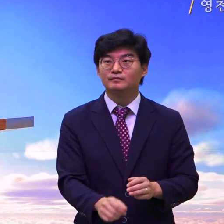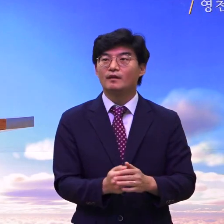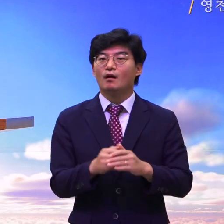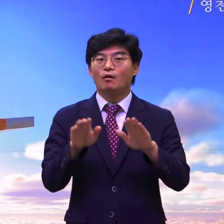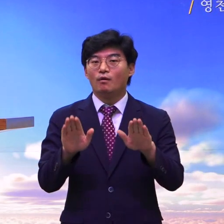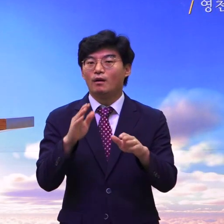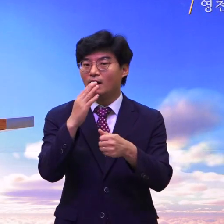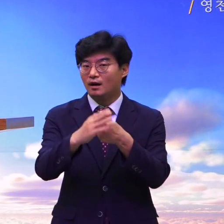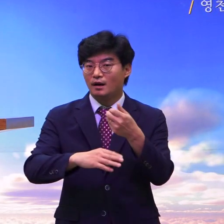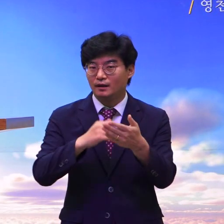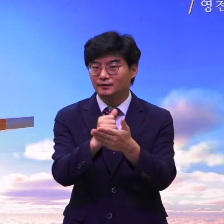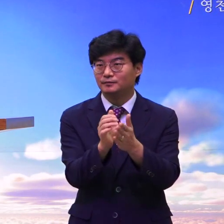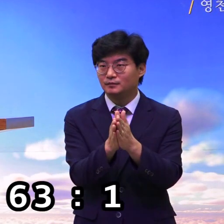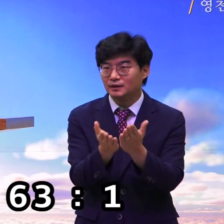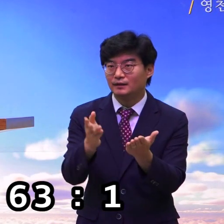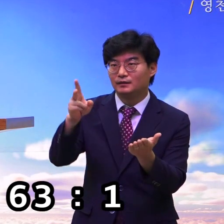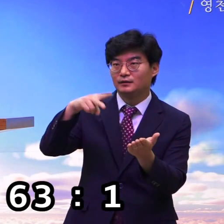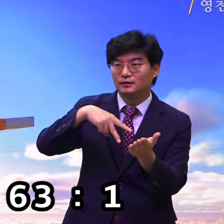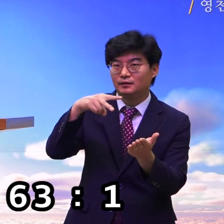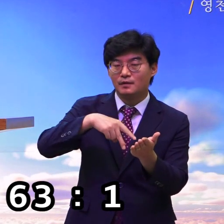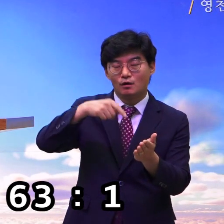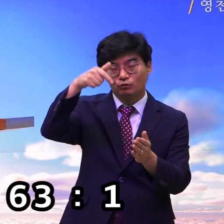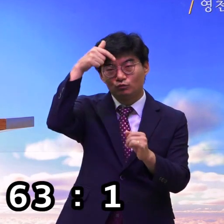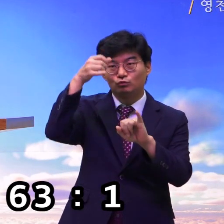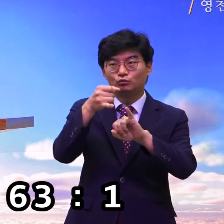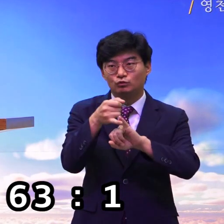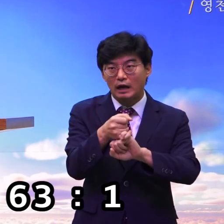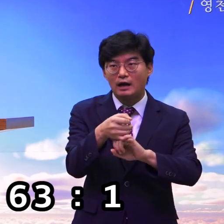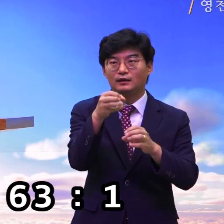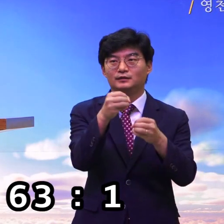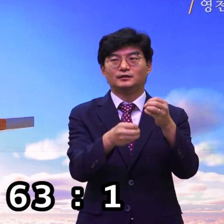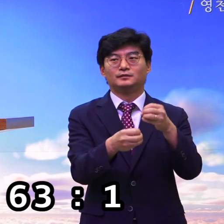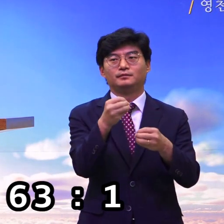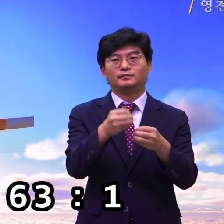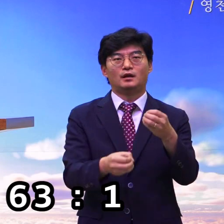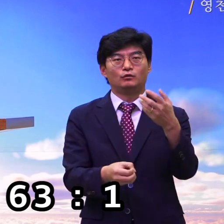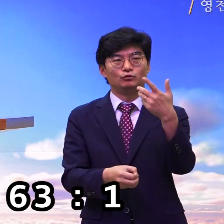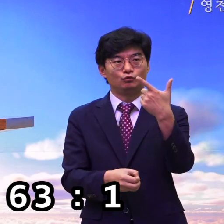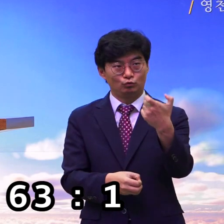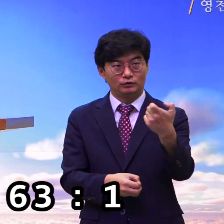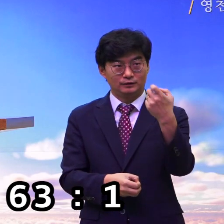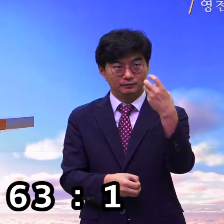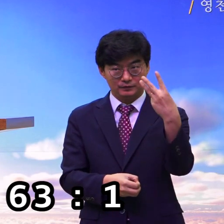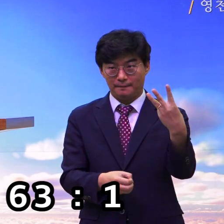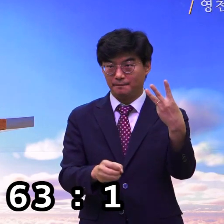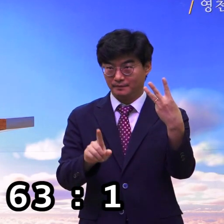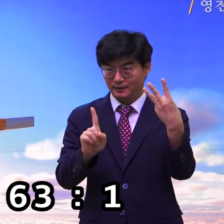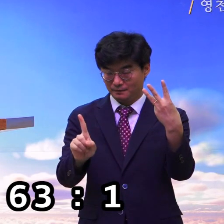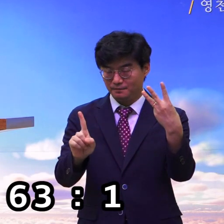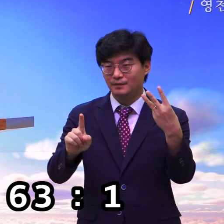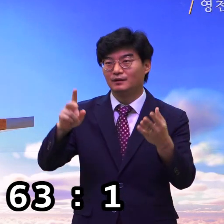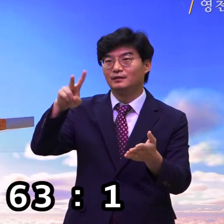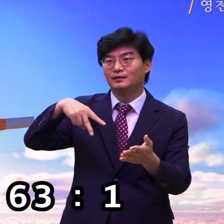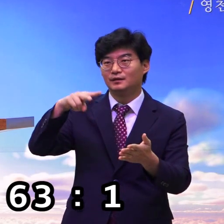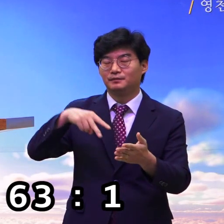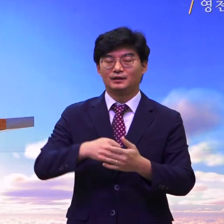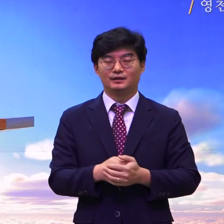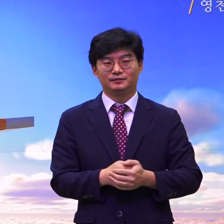오늘 우리 주시는 하나님의 말씀은 구약성경 시편 63편 1절 말씀입니다.